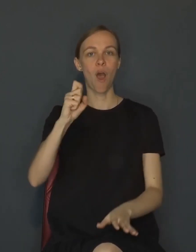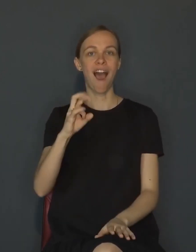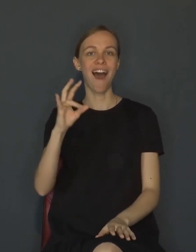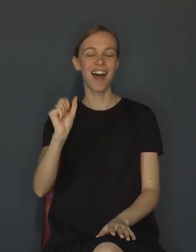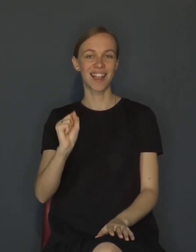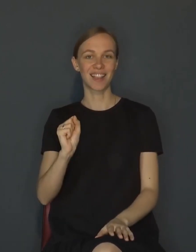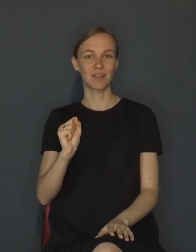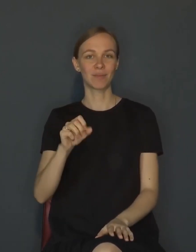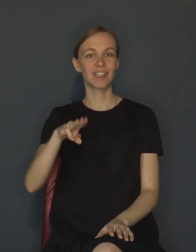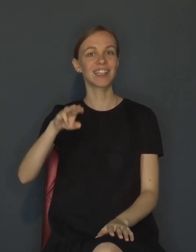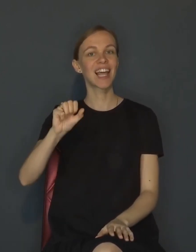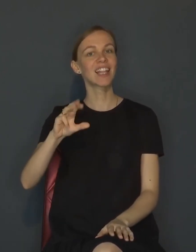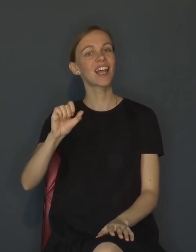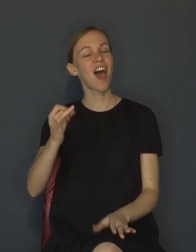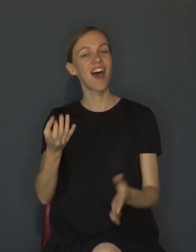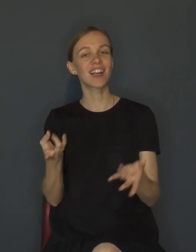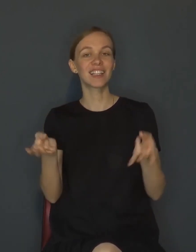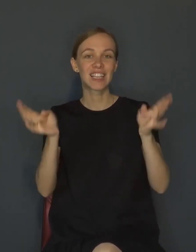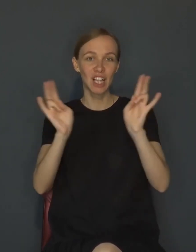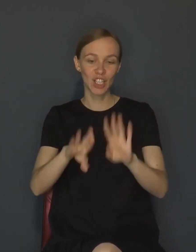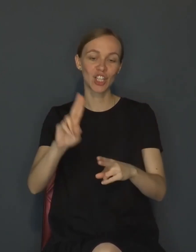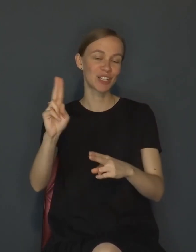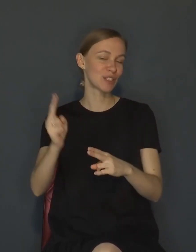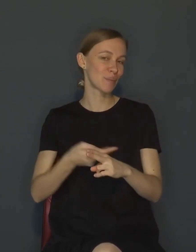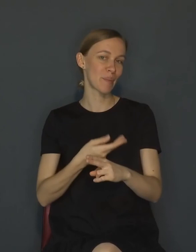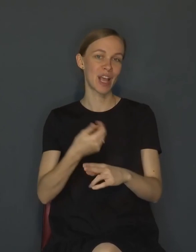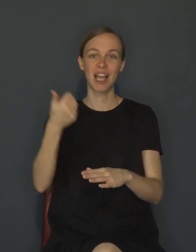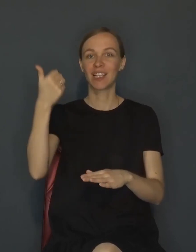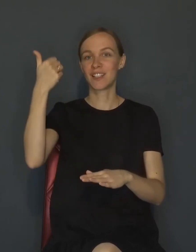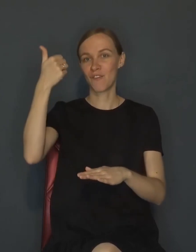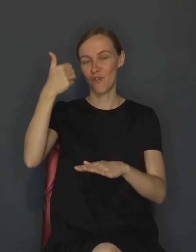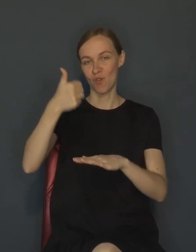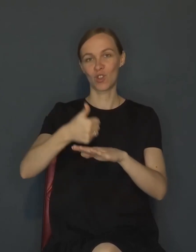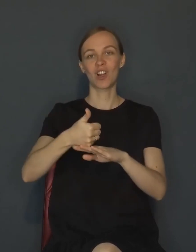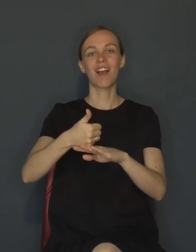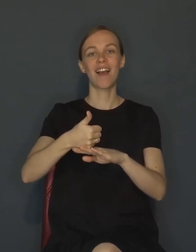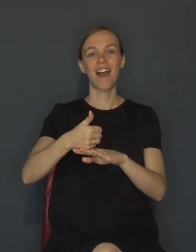Татари залишились без вожака і відступили.